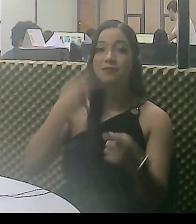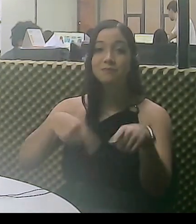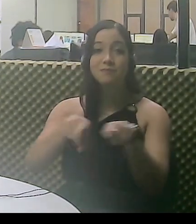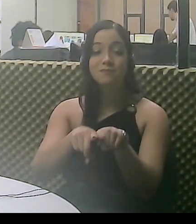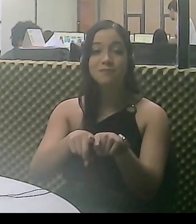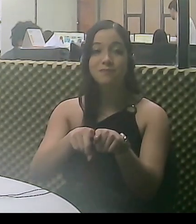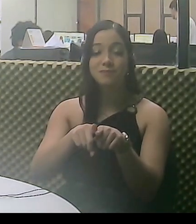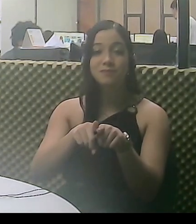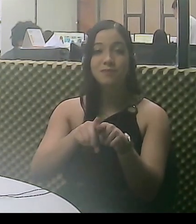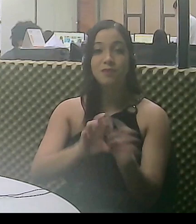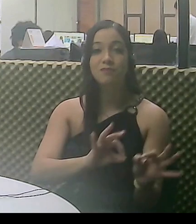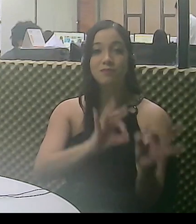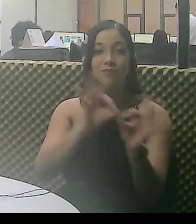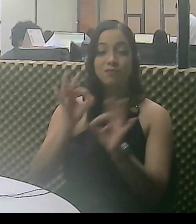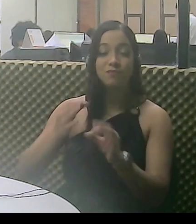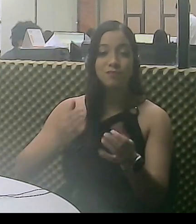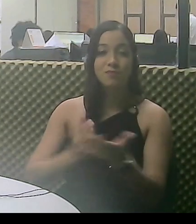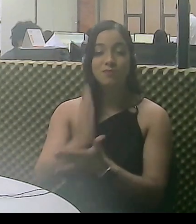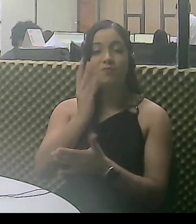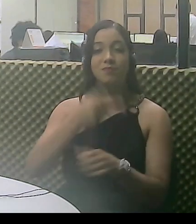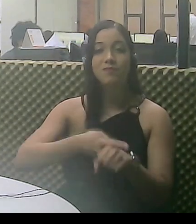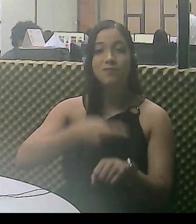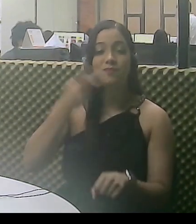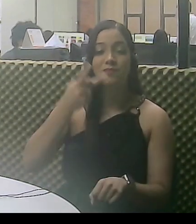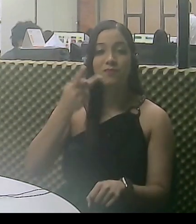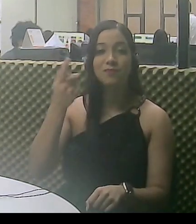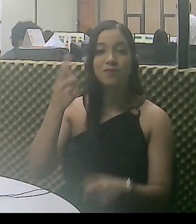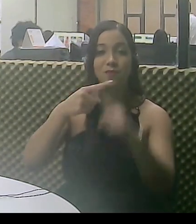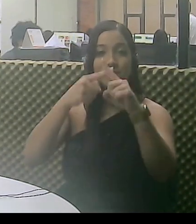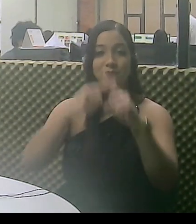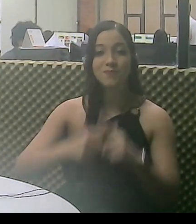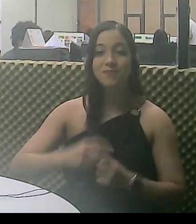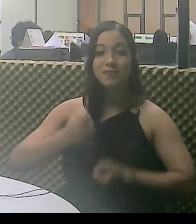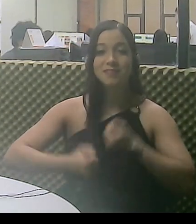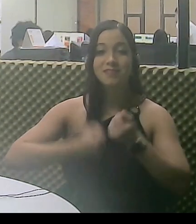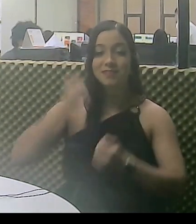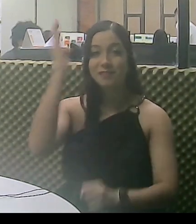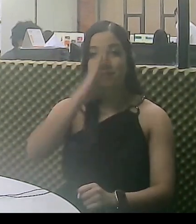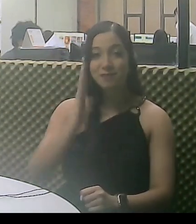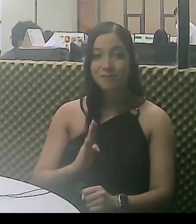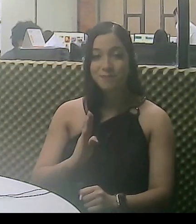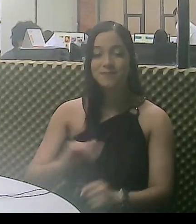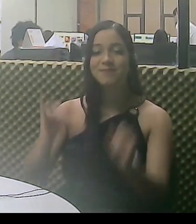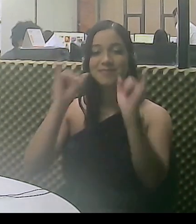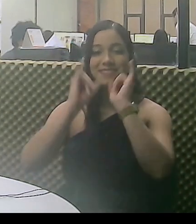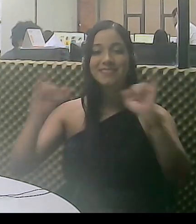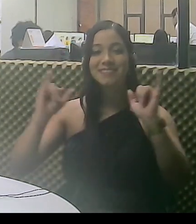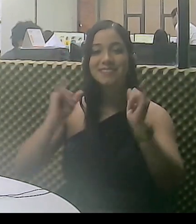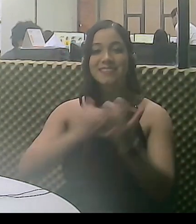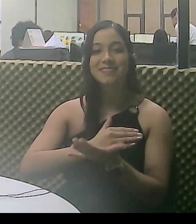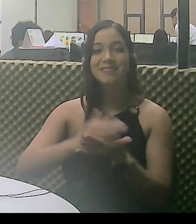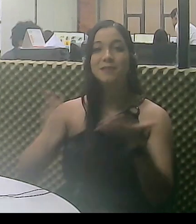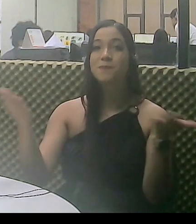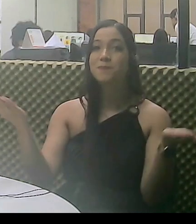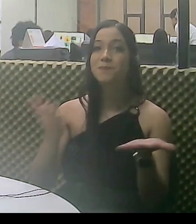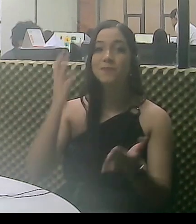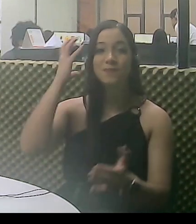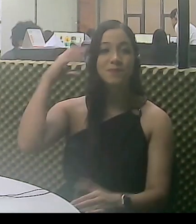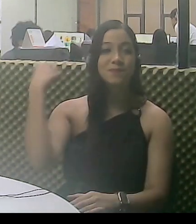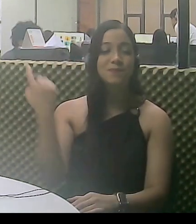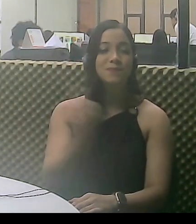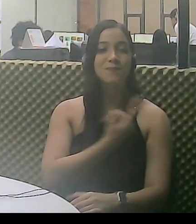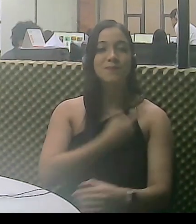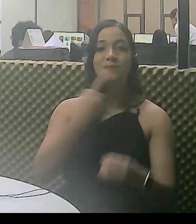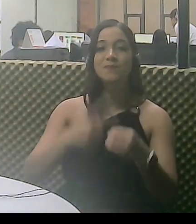faz passagem vitoriosa pela principal competição de atletismo do país. Essas e outras notícias a partir de agora